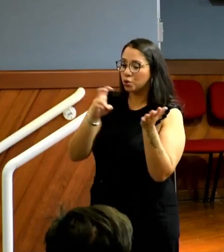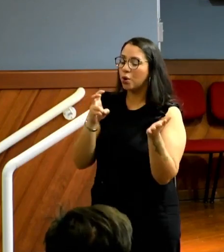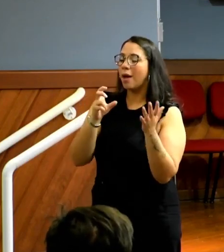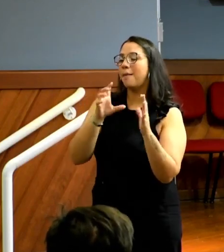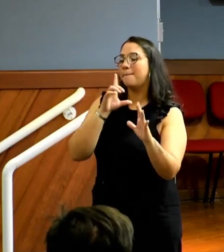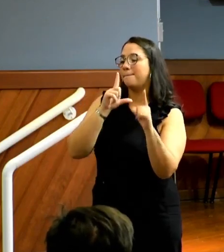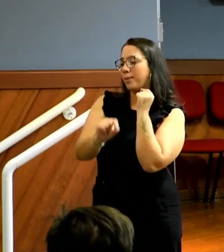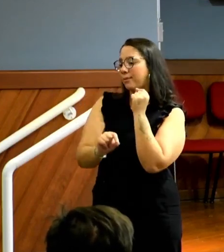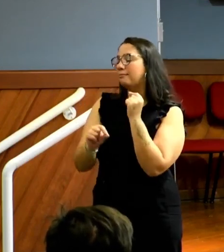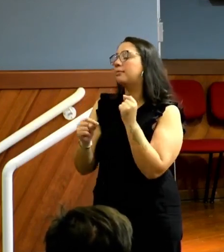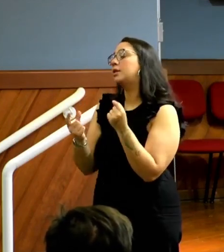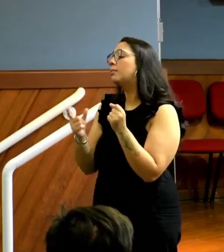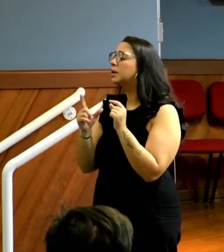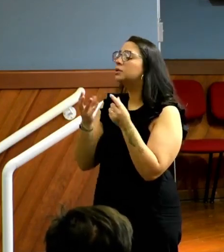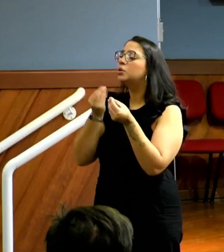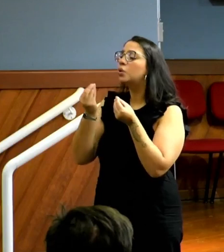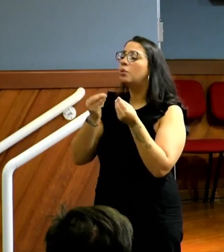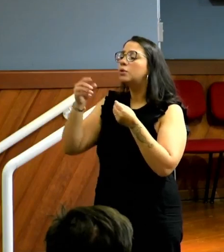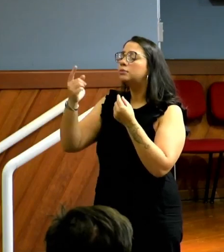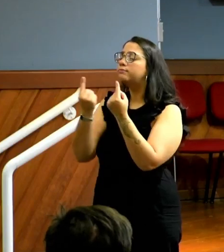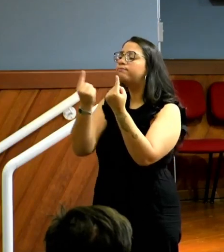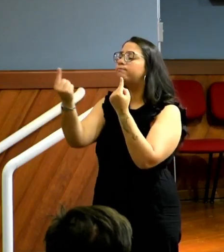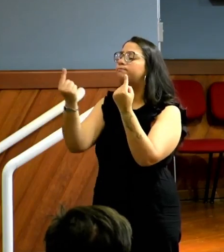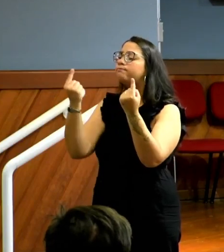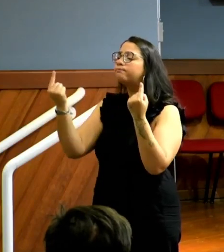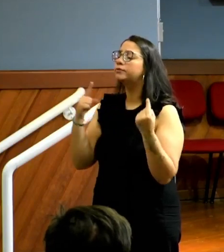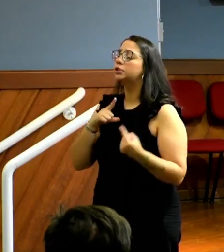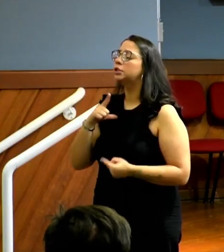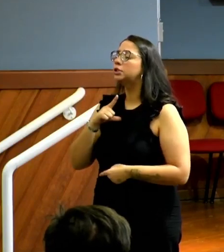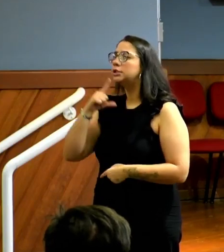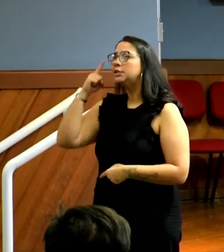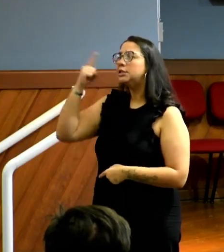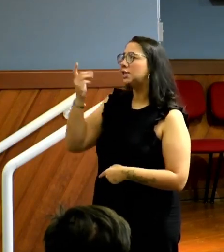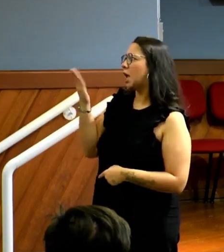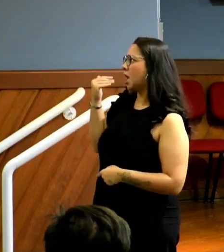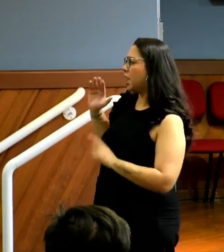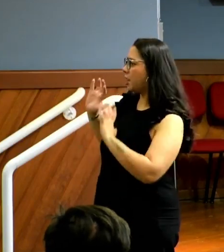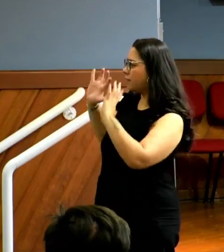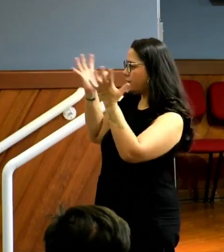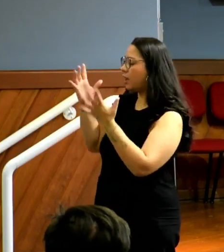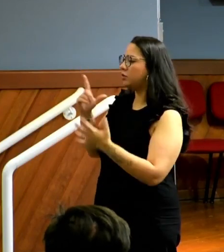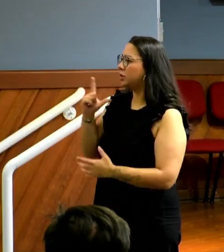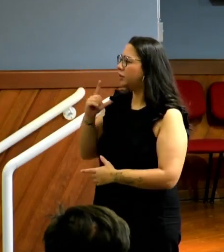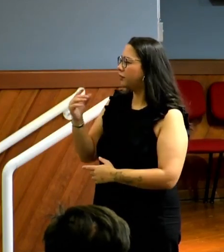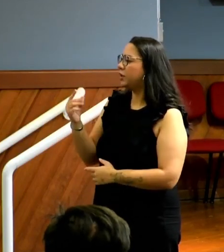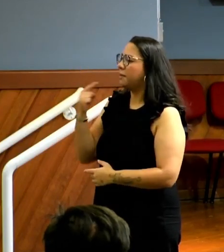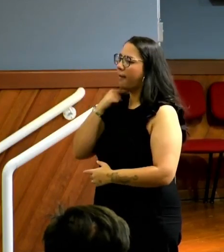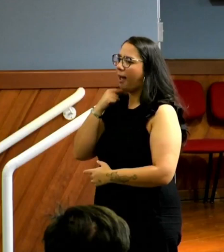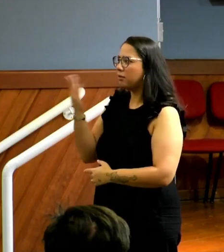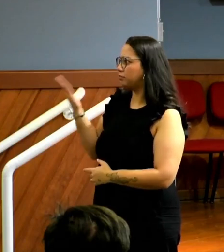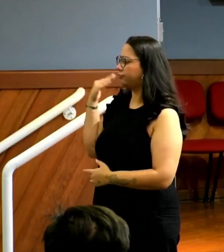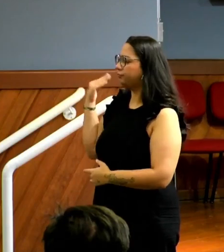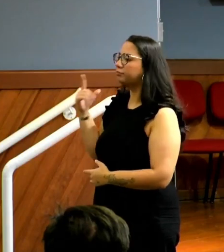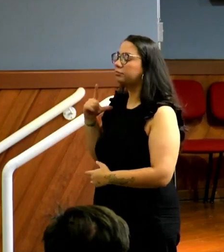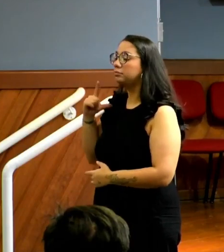forma a rede ela foi pensada, ela foi gestada a partir de uma ideia que surgiu em um evento que nós realizamos em maio desse ano, sob